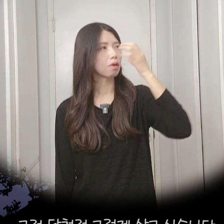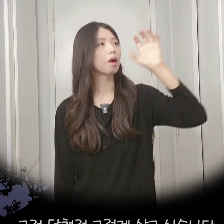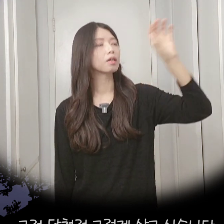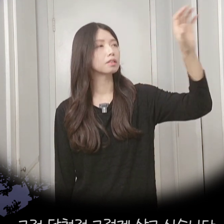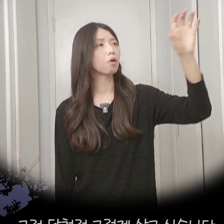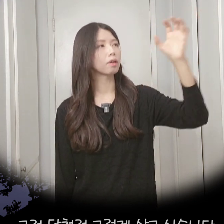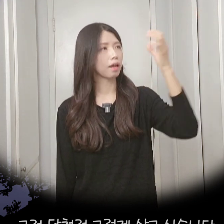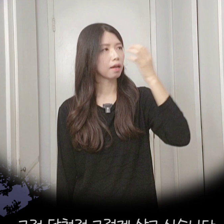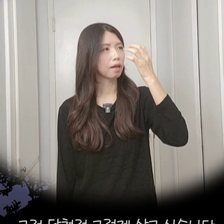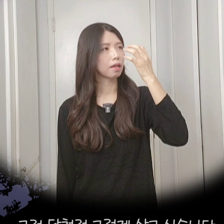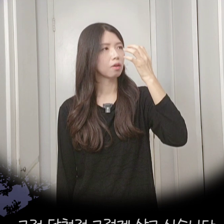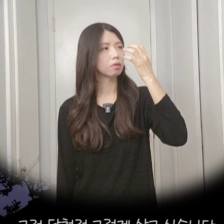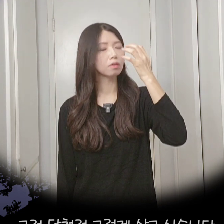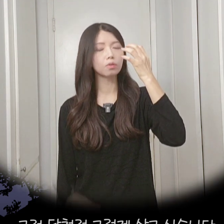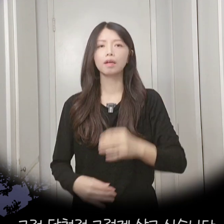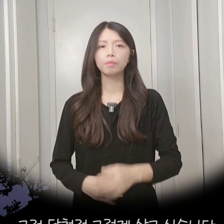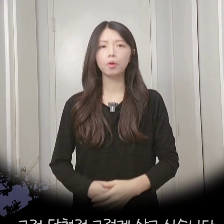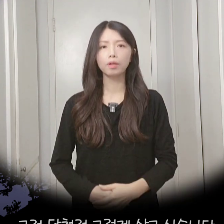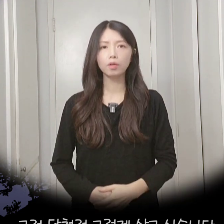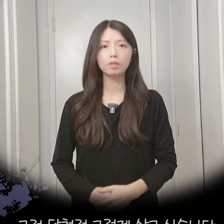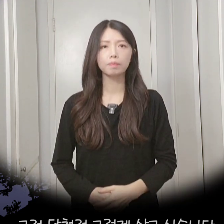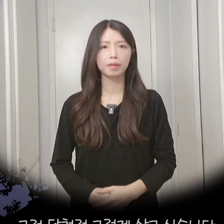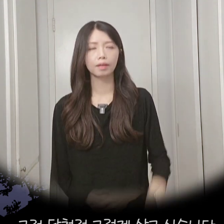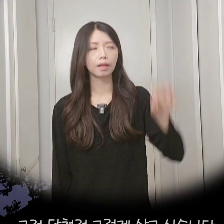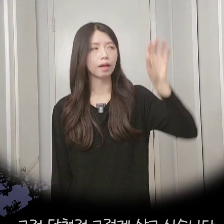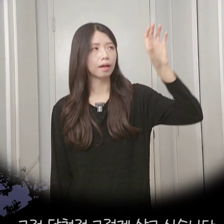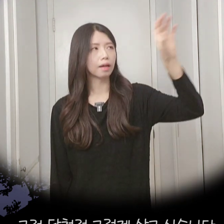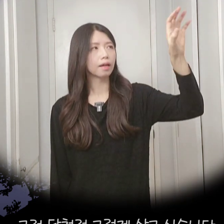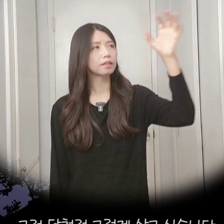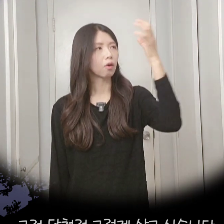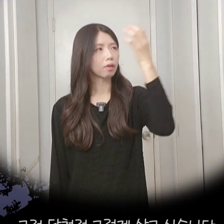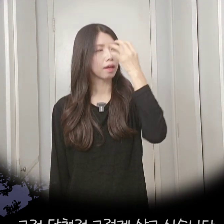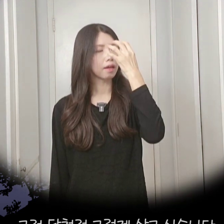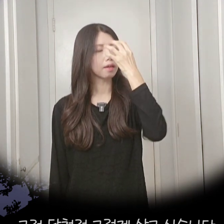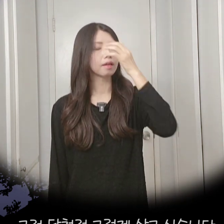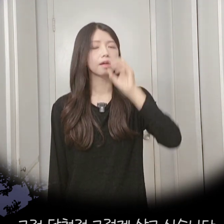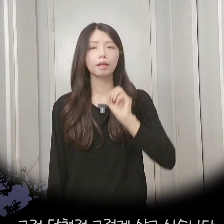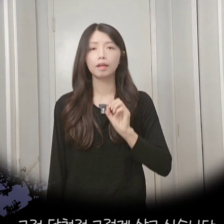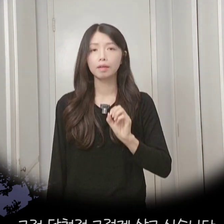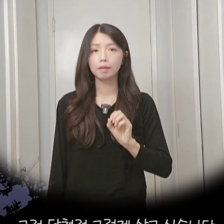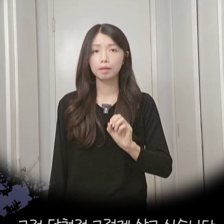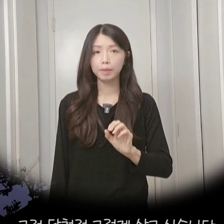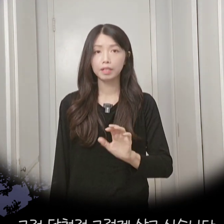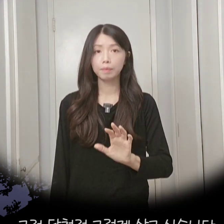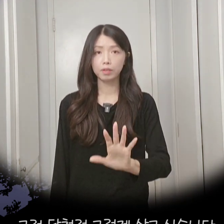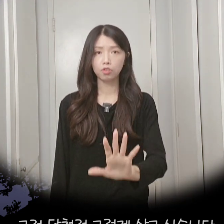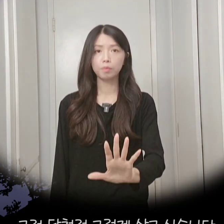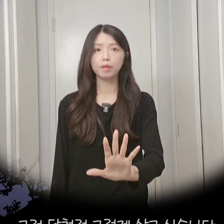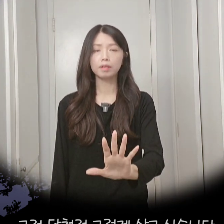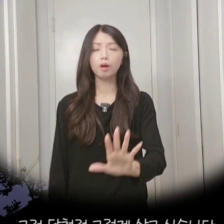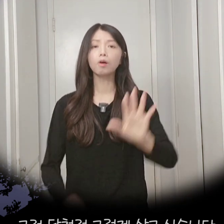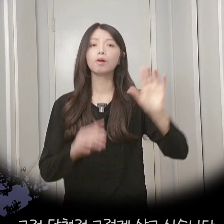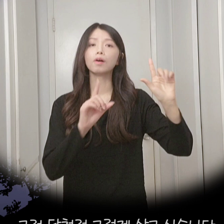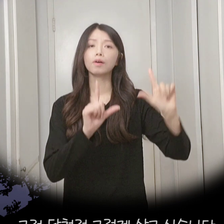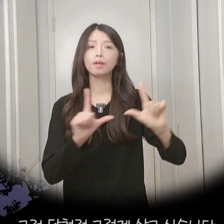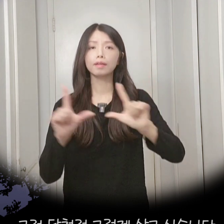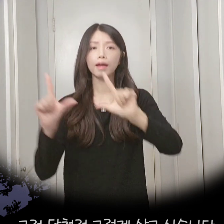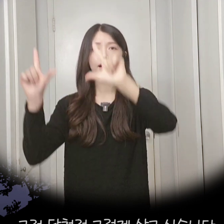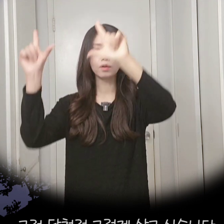닮아서 그렇게 이런 뜻으로 표현을 해줬습니다. 그렇게 빛을